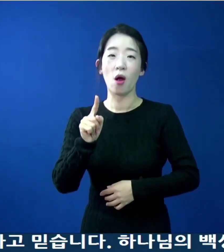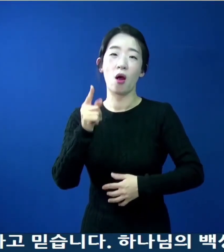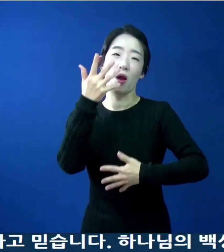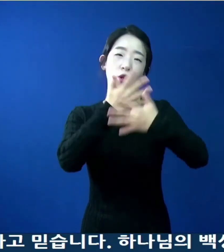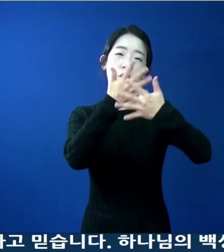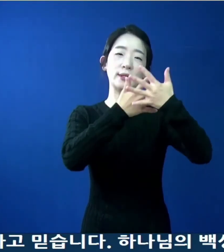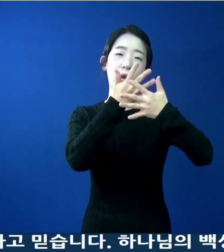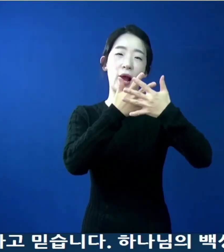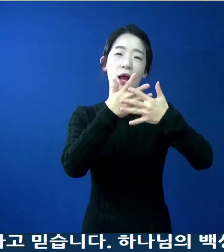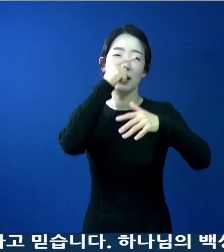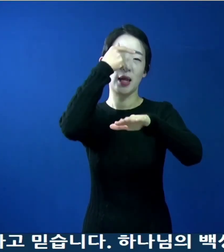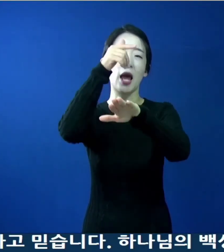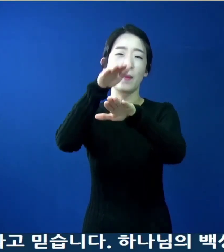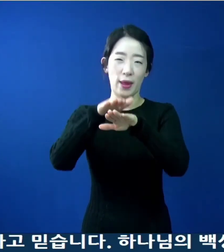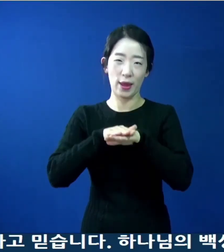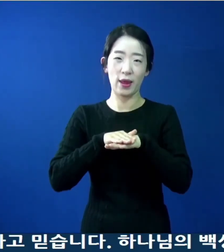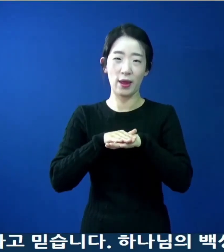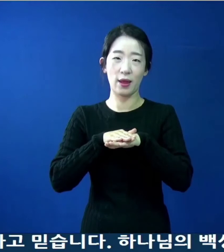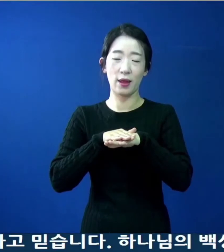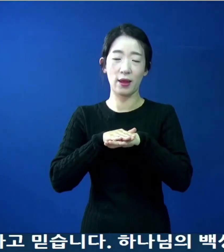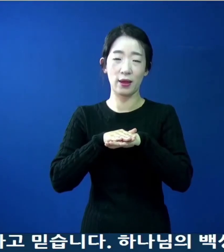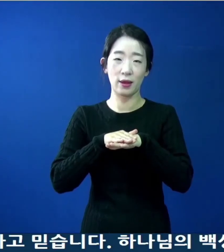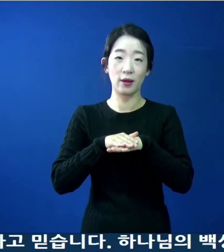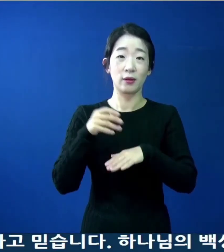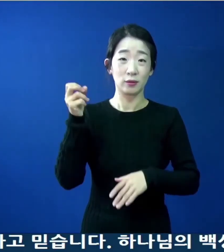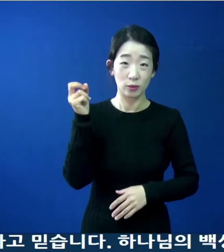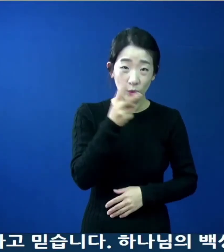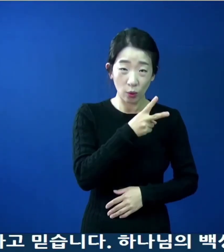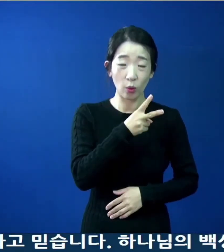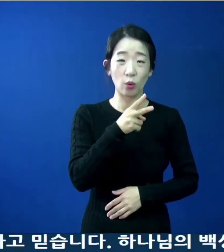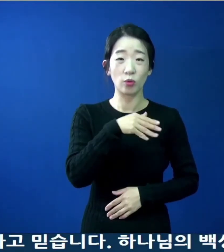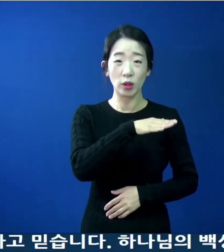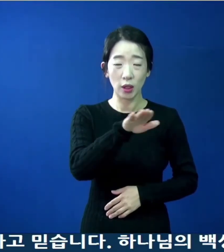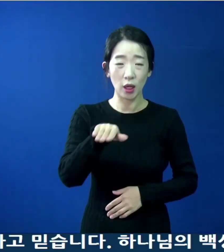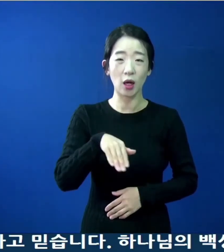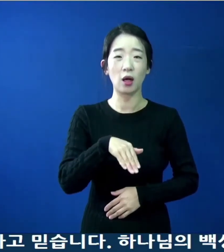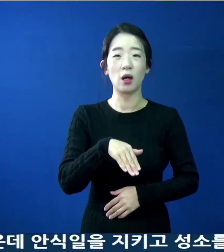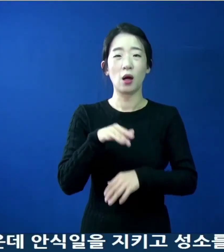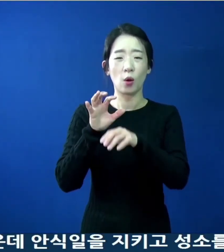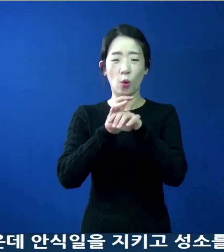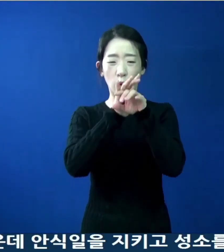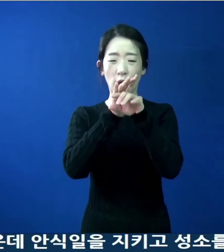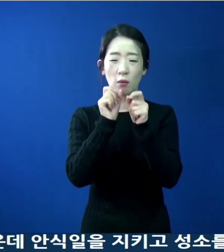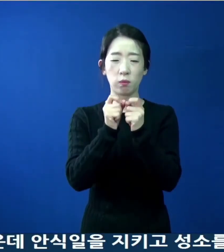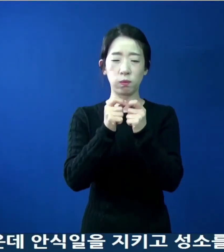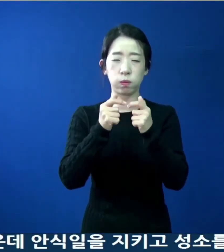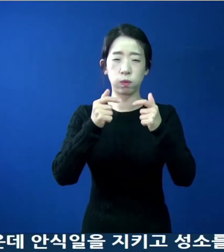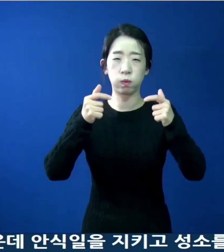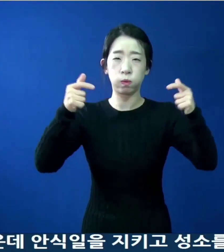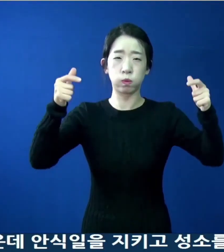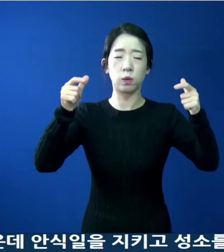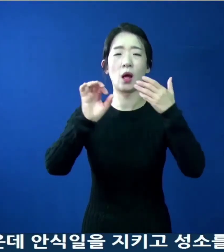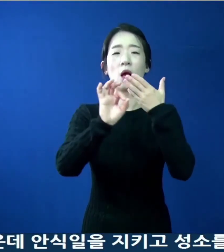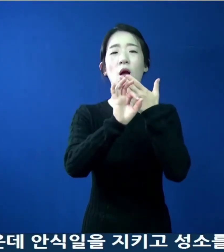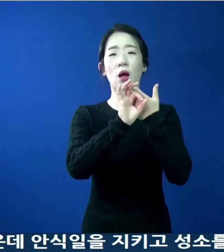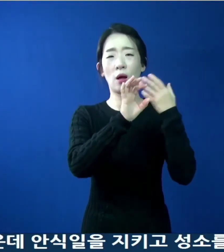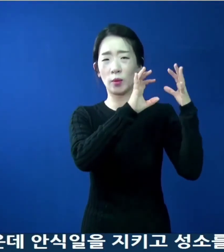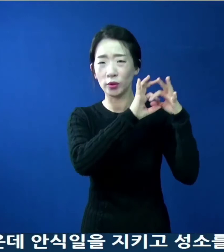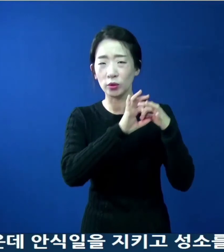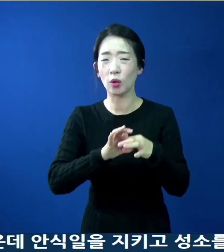확진자들이 늘어나면서 우리가 언제 강제적으로 비대면 예배로 전환해야 될지